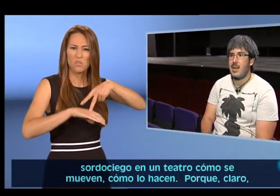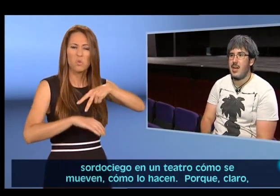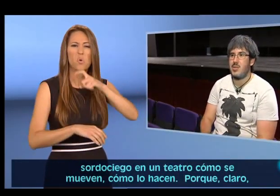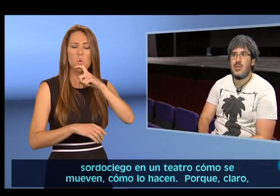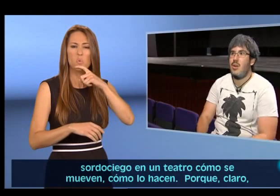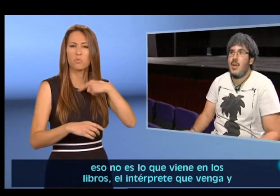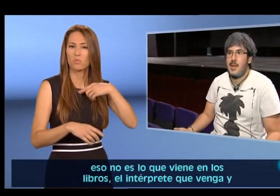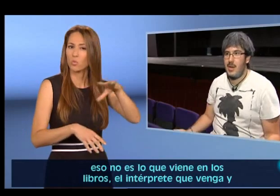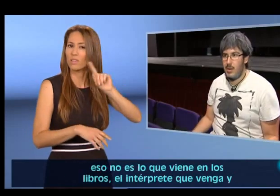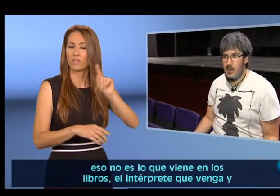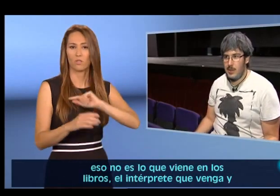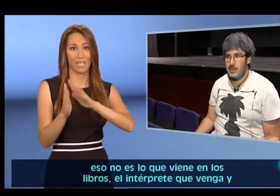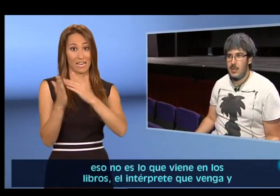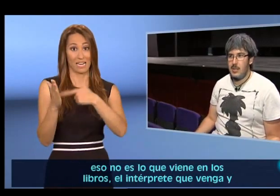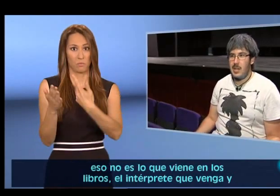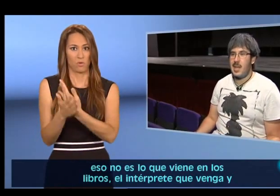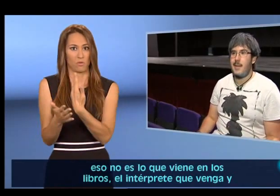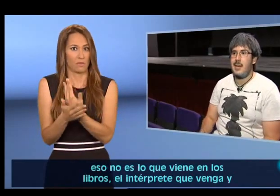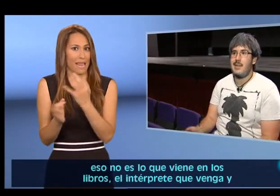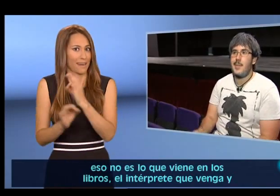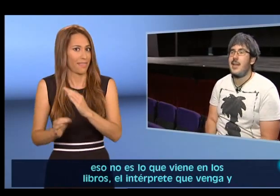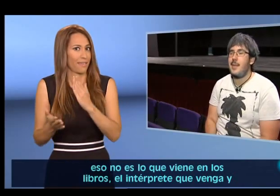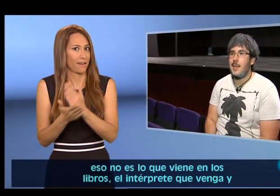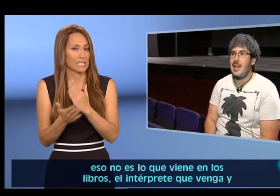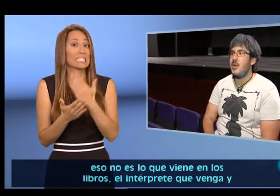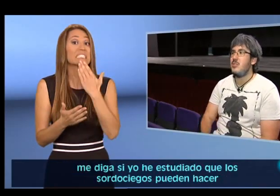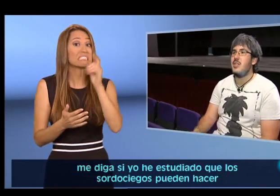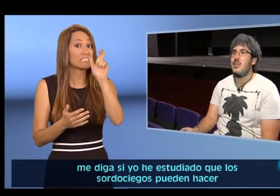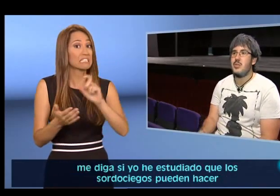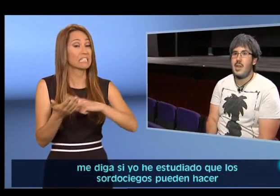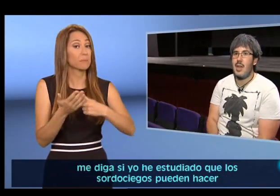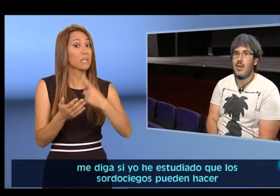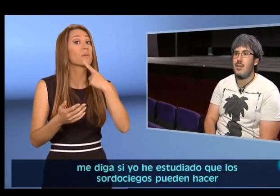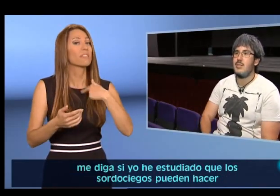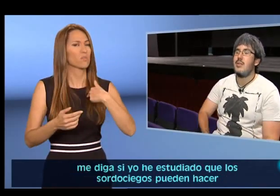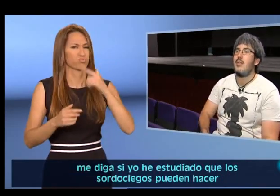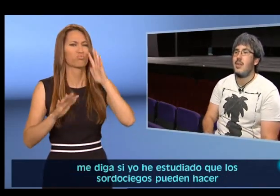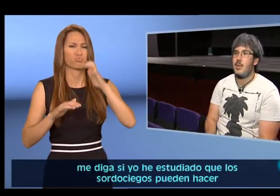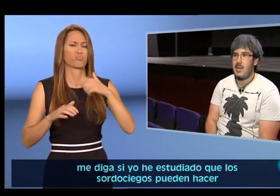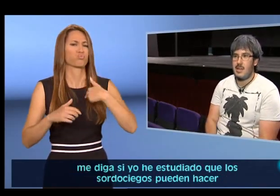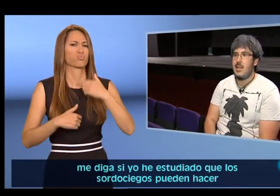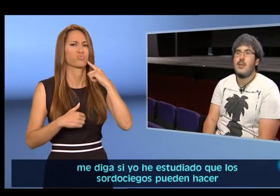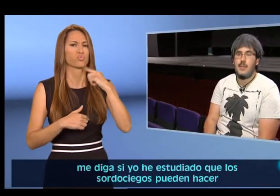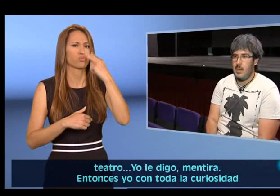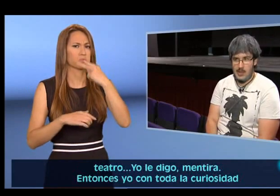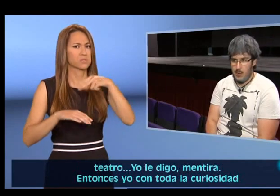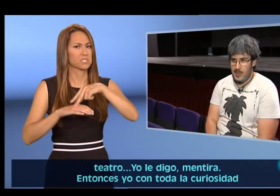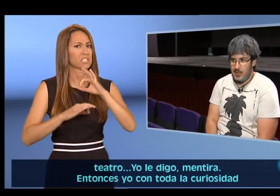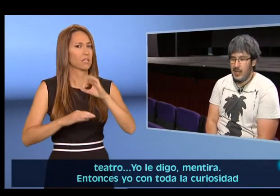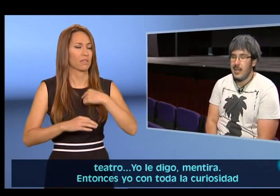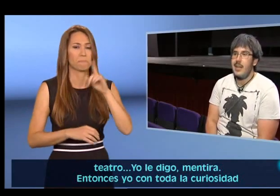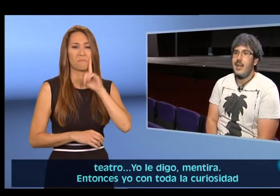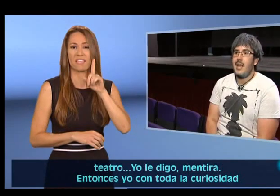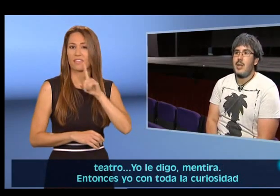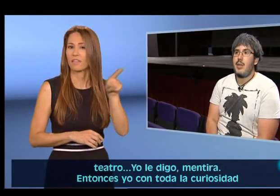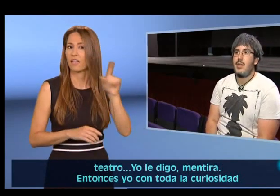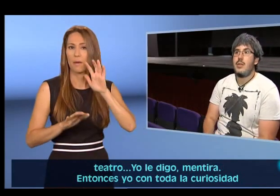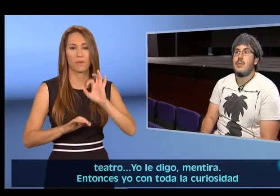claro, eso no es lo que viene en los libros. El que ve, el intérprete que venga me diga, no, sí, yo he estudiado que los sordos ciegos pueden hacer teatro, le me digo mentira. Entonces yo con toda